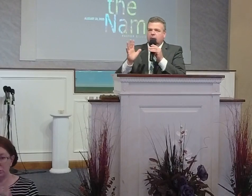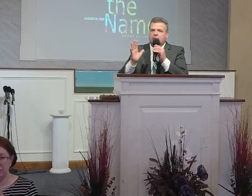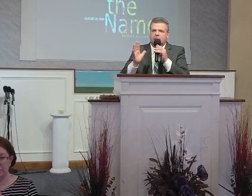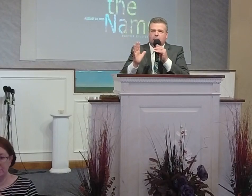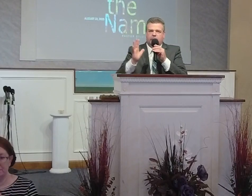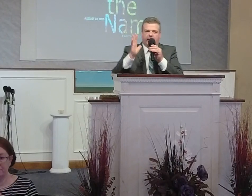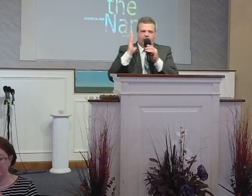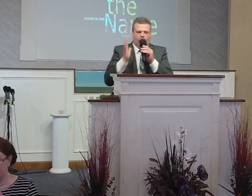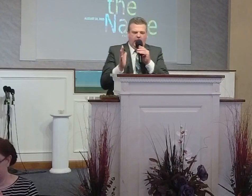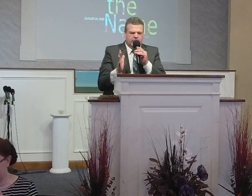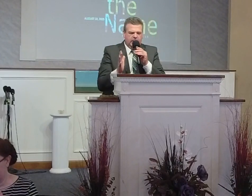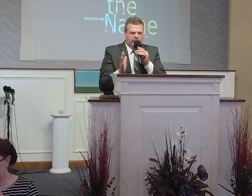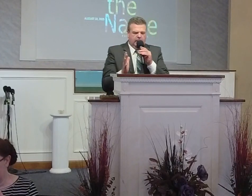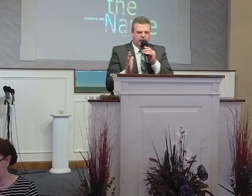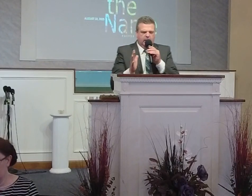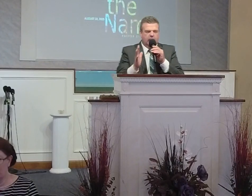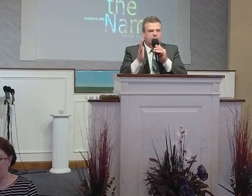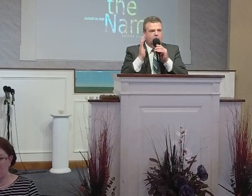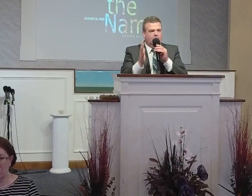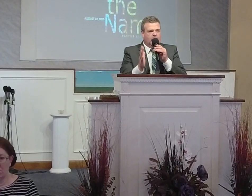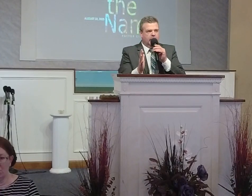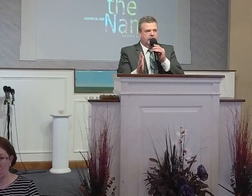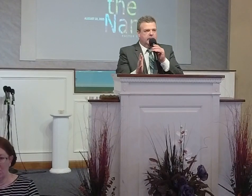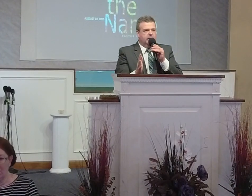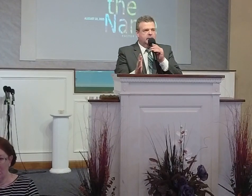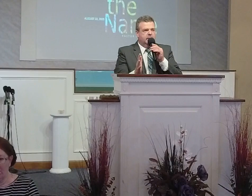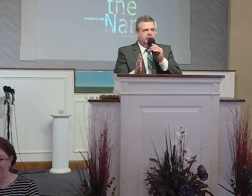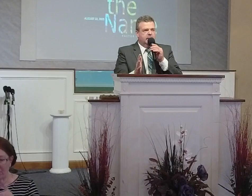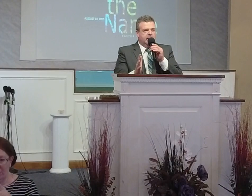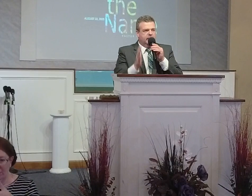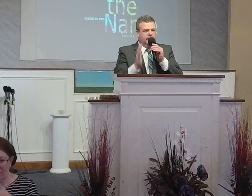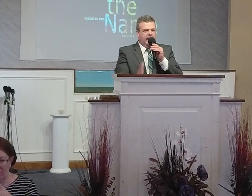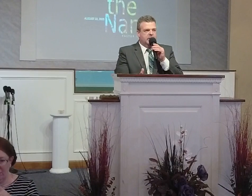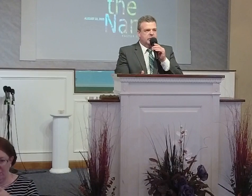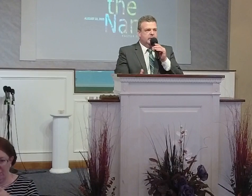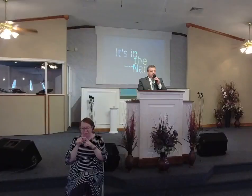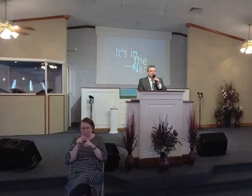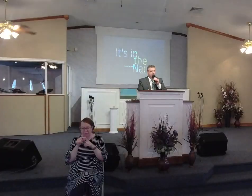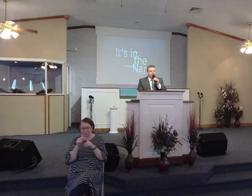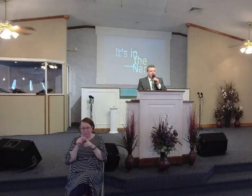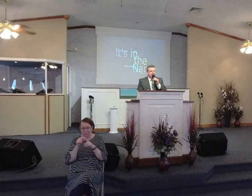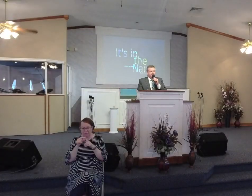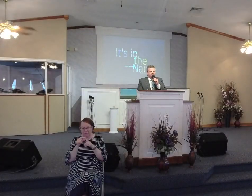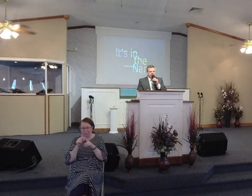Ver a Jesús era como ver la palabra en carne.